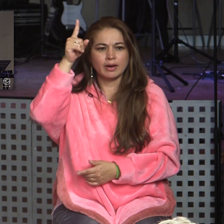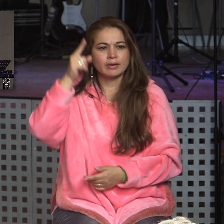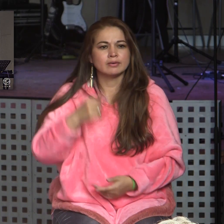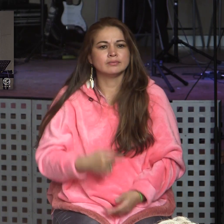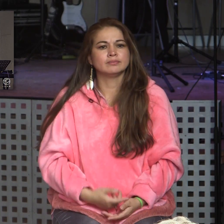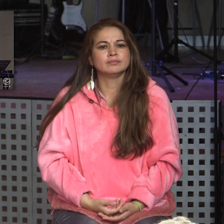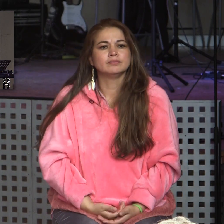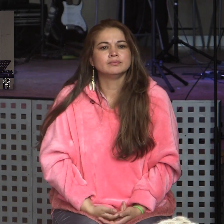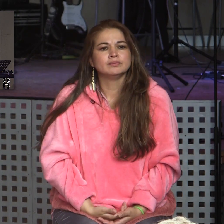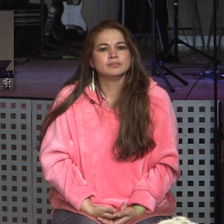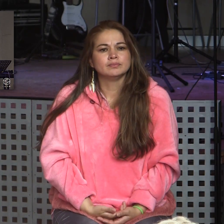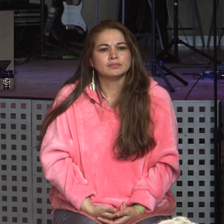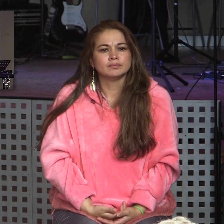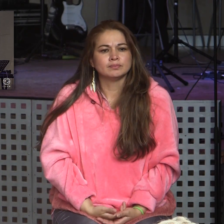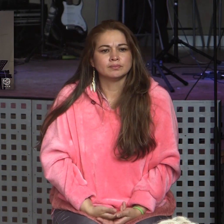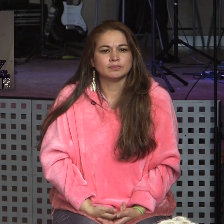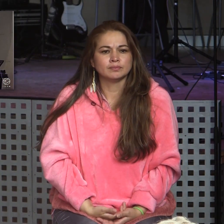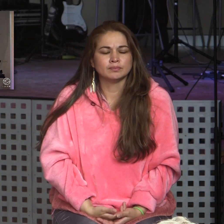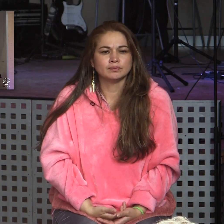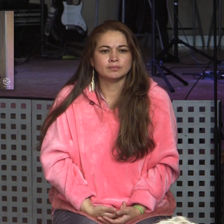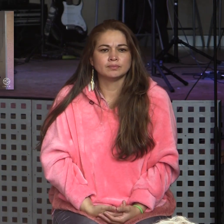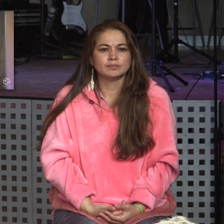galardón. Se sostiene